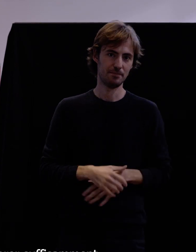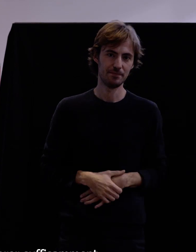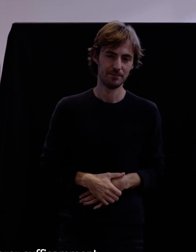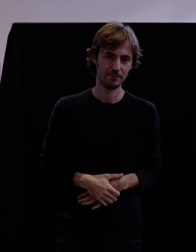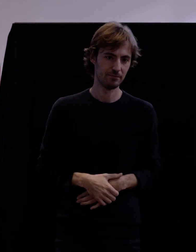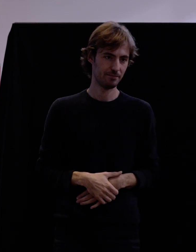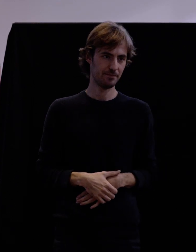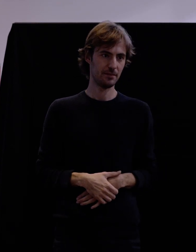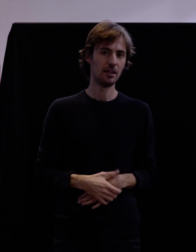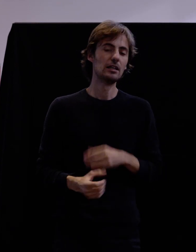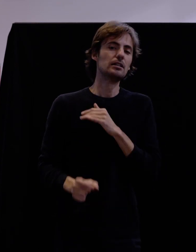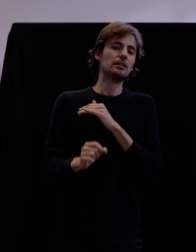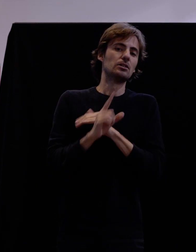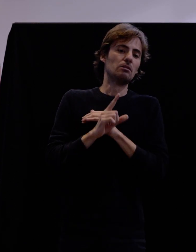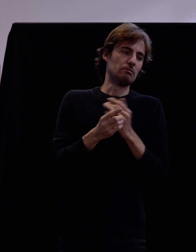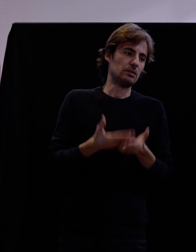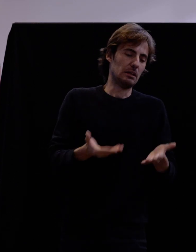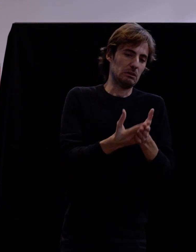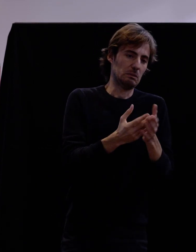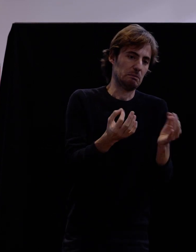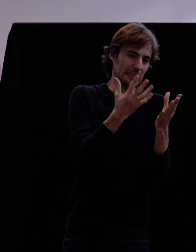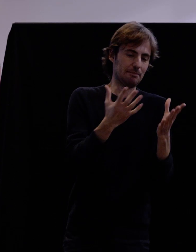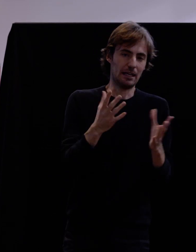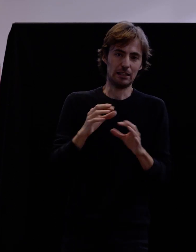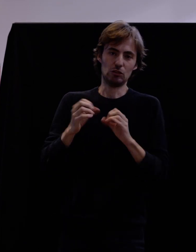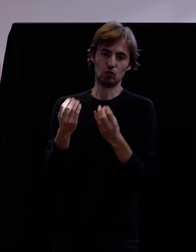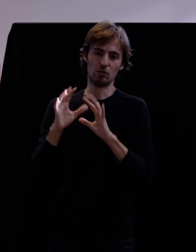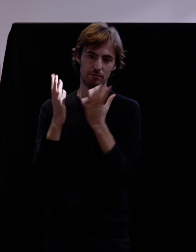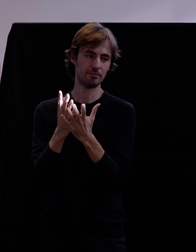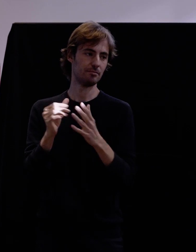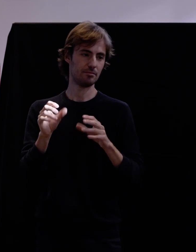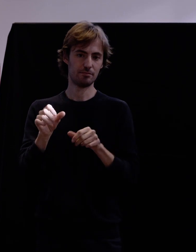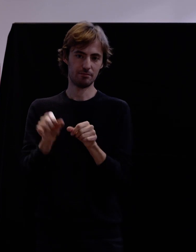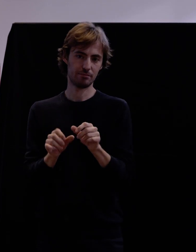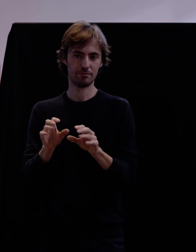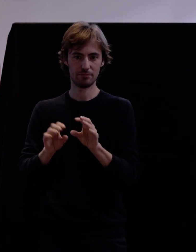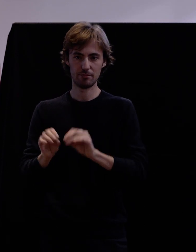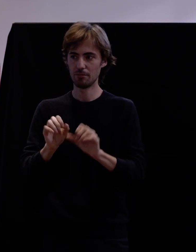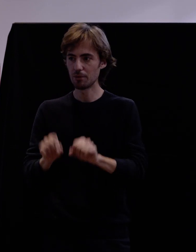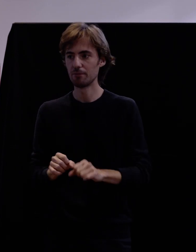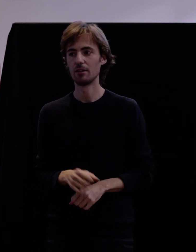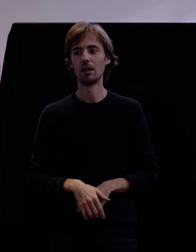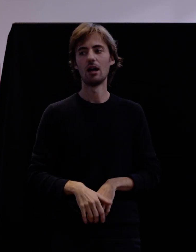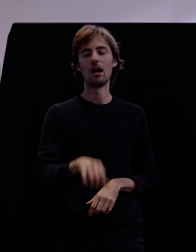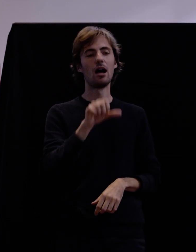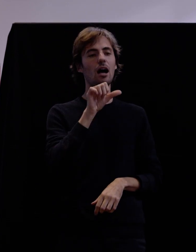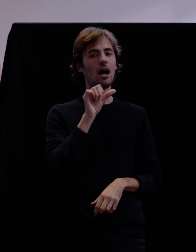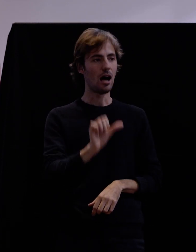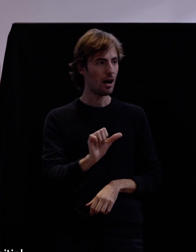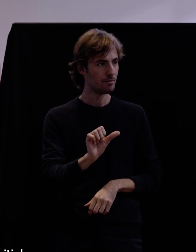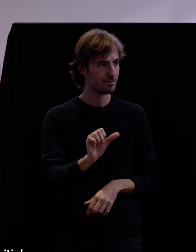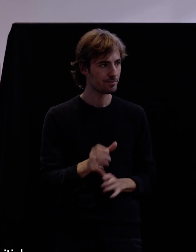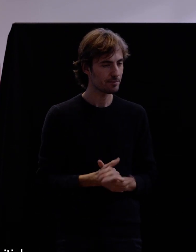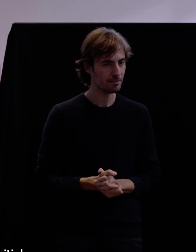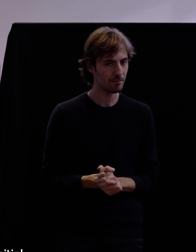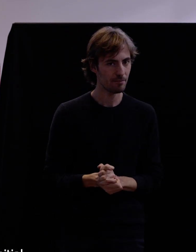plus un problème, sauf quand c'est pas le cas, mais la majorité sont des cœurs guéris. A pour atrésie de Cohen, alors effectivement, c'était